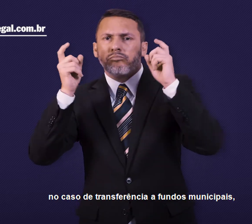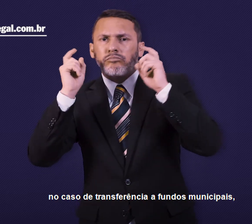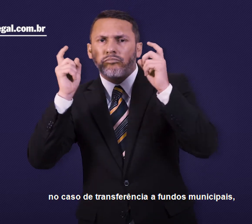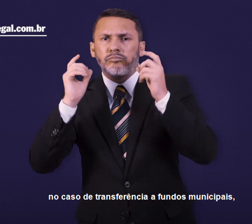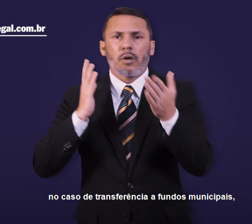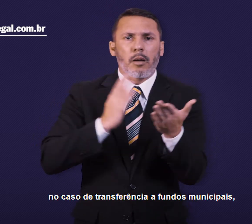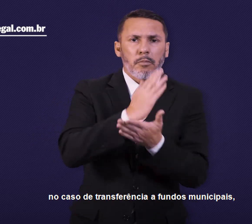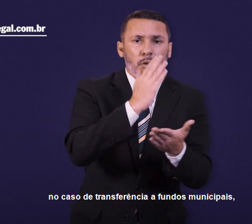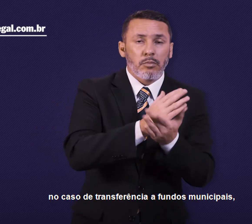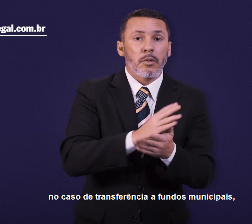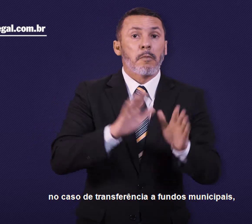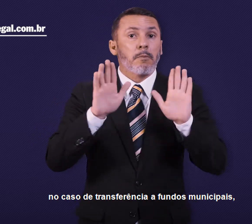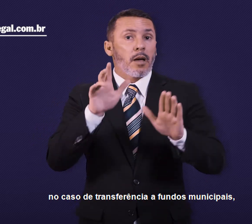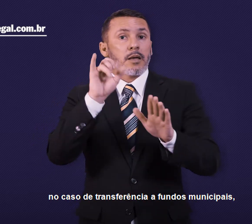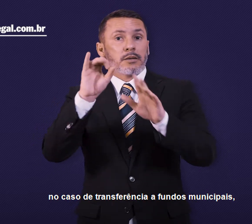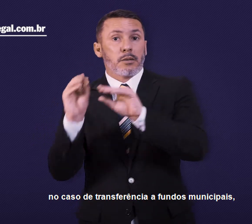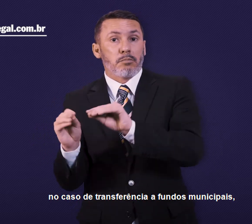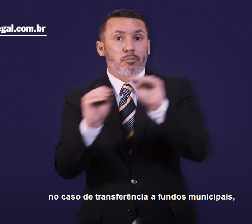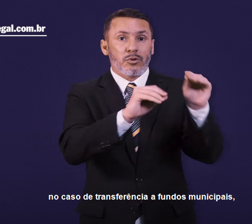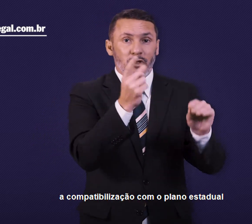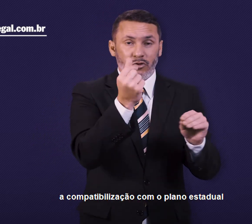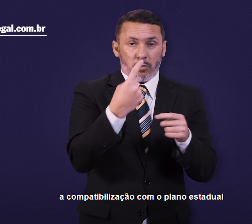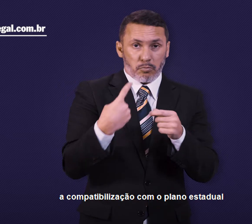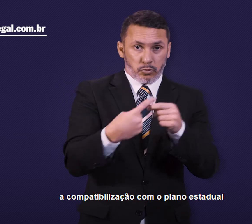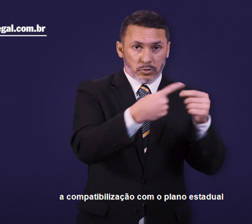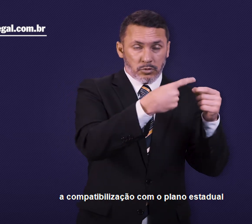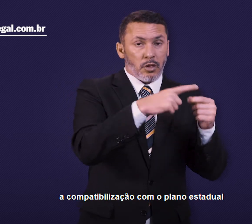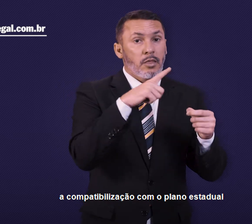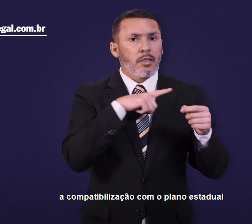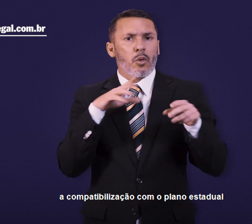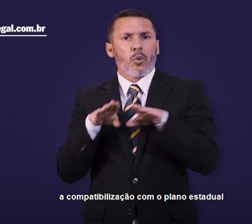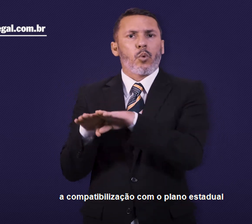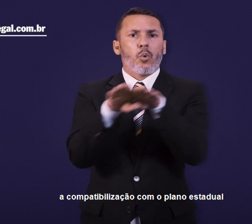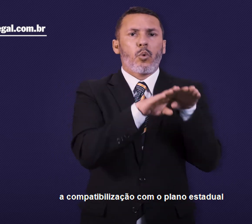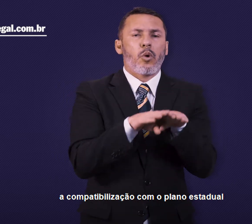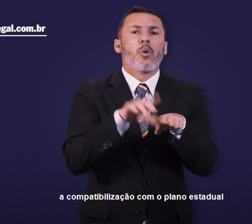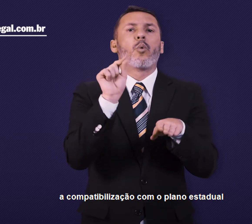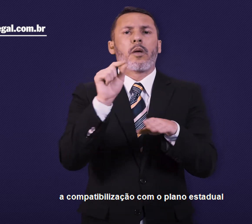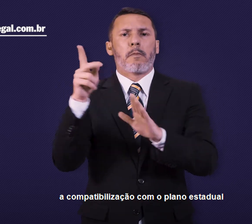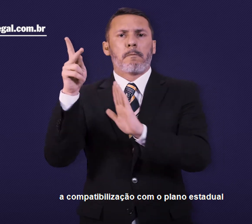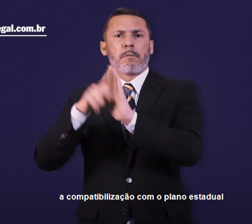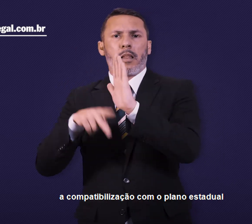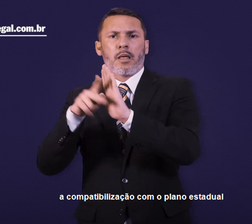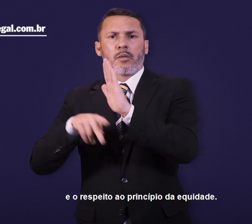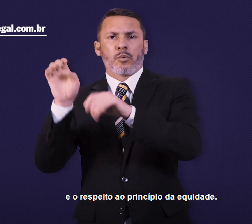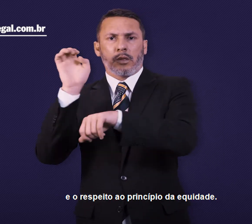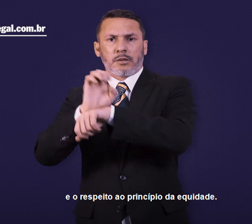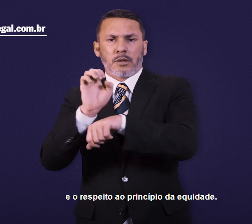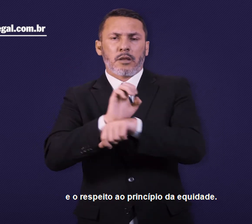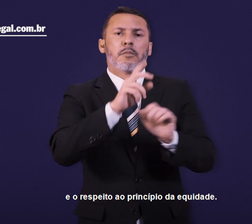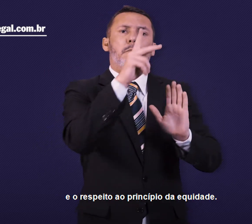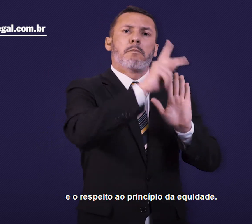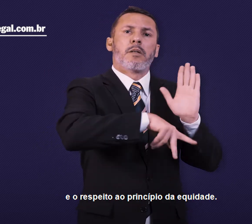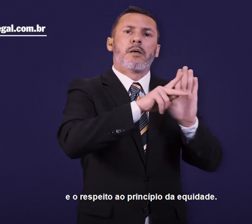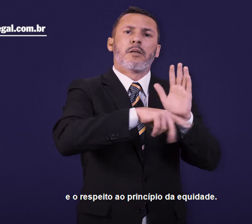de transferência a fundos municipais, a compatibilização com o plano estadual e o respeito ao princípio